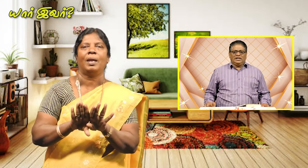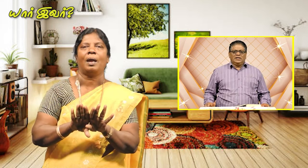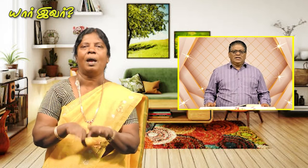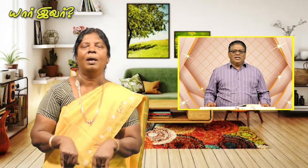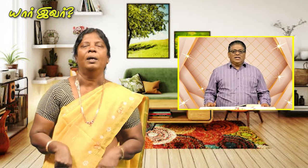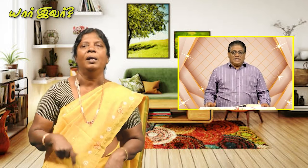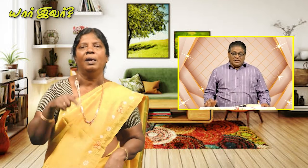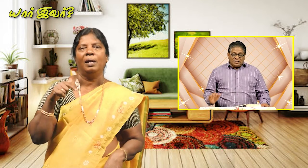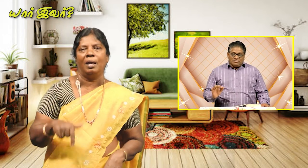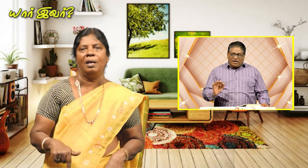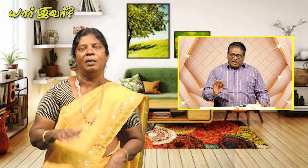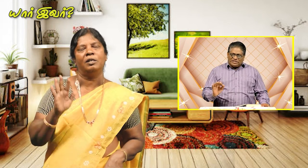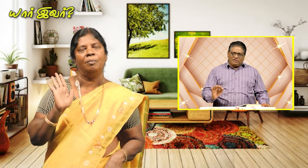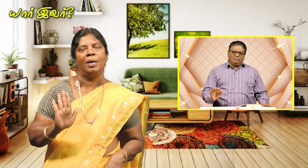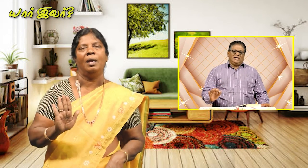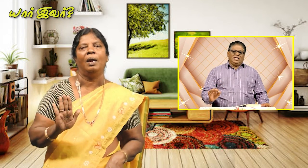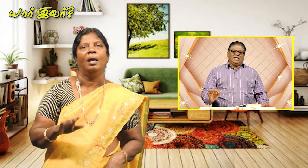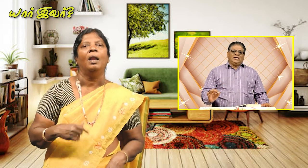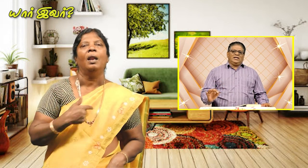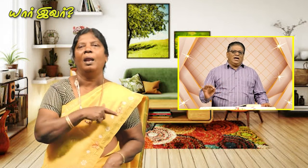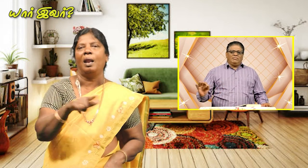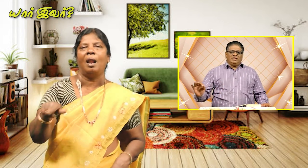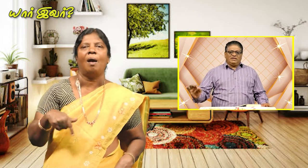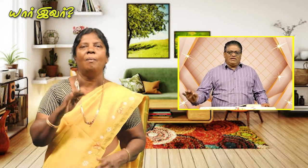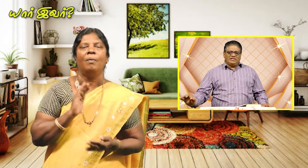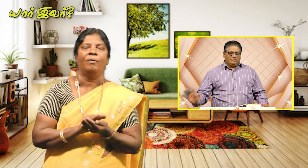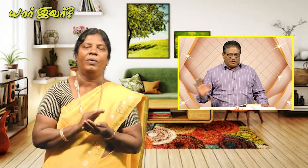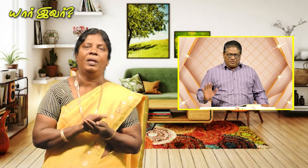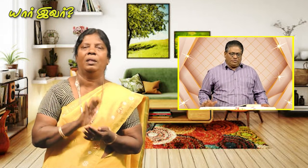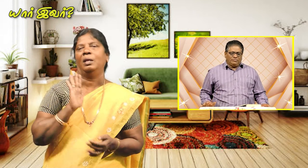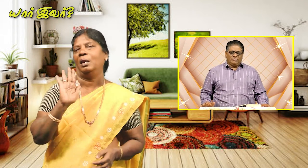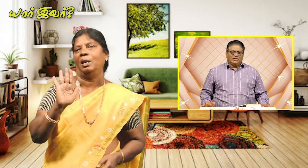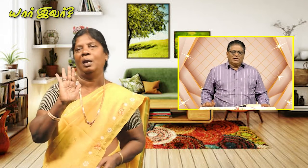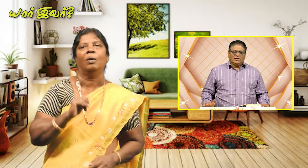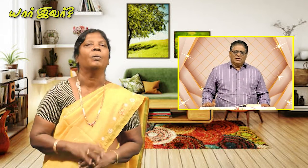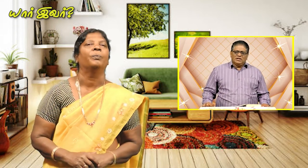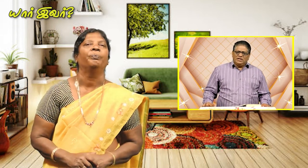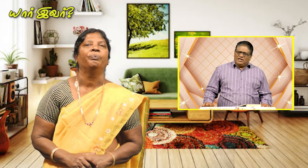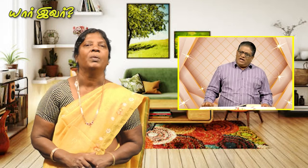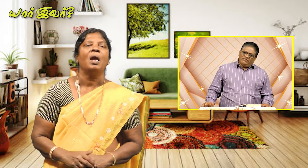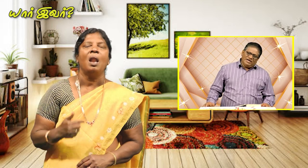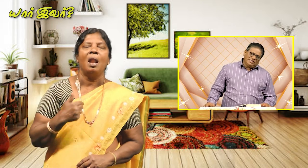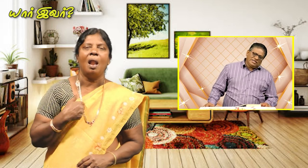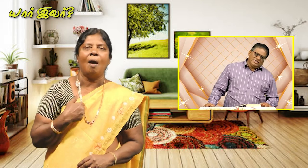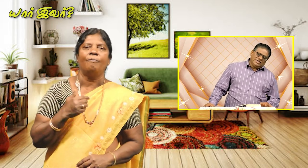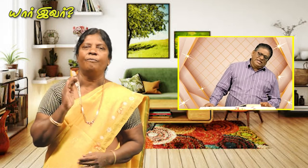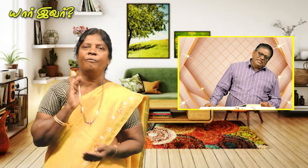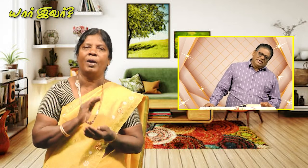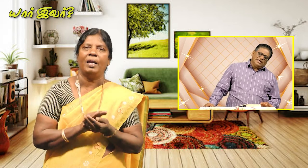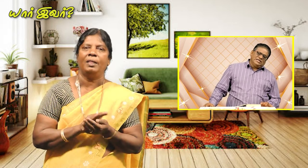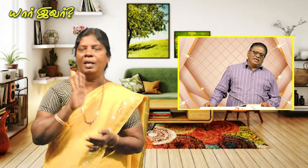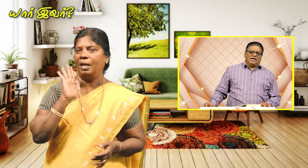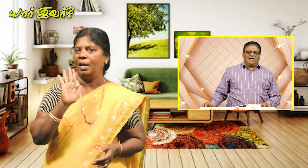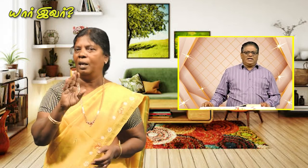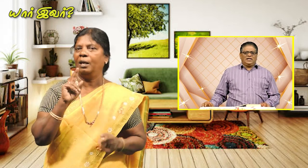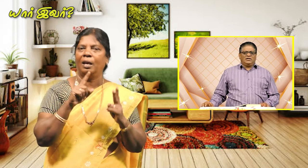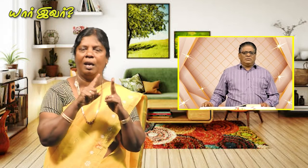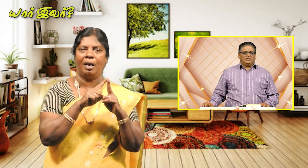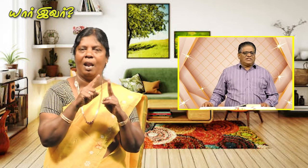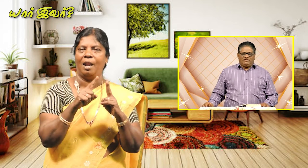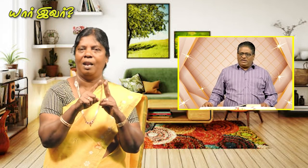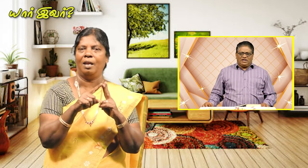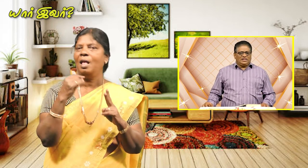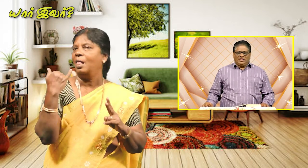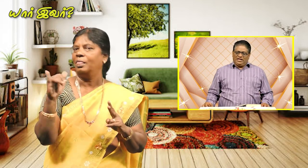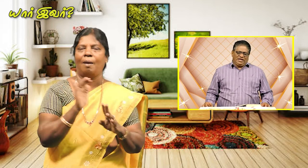முடிப்பதற்காக என்று மாத்திரமே நாம் அதை வைத்து விடுகிறோம். நாம் வைத்திருக்கிற இந்த ரெண்டு